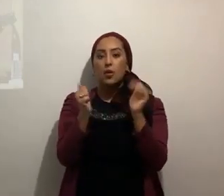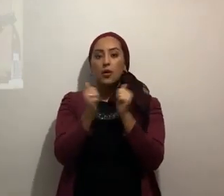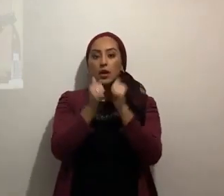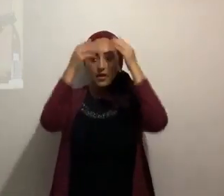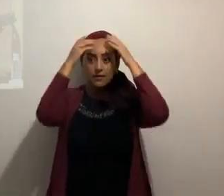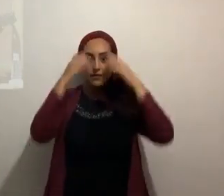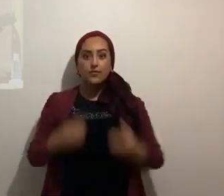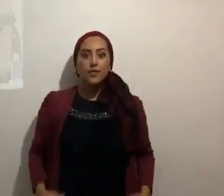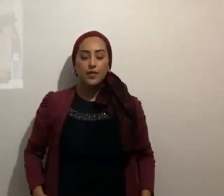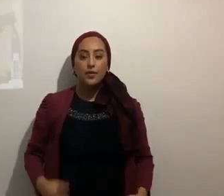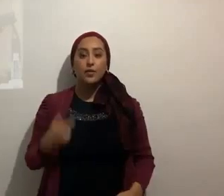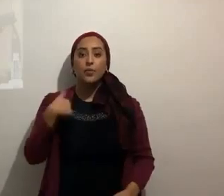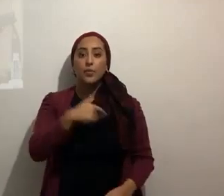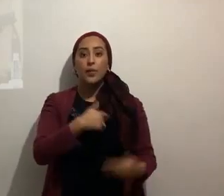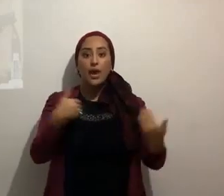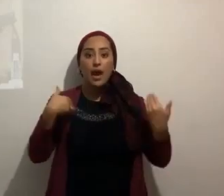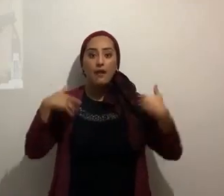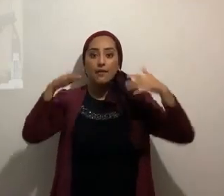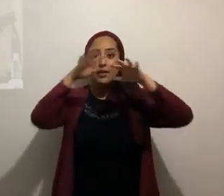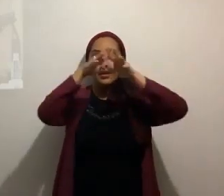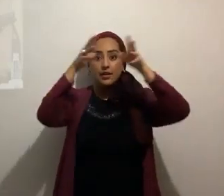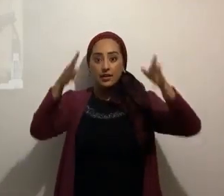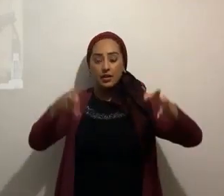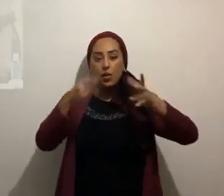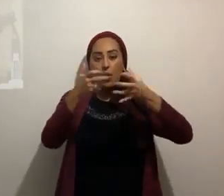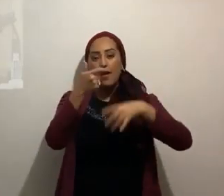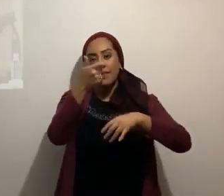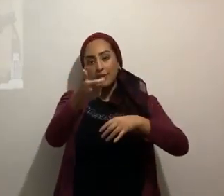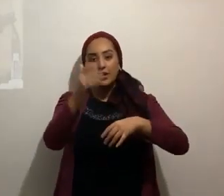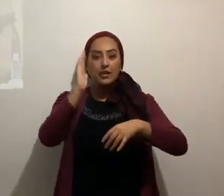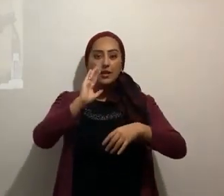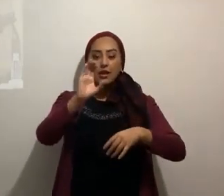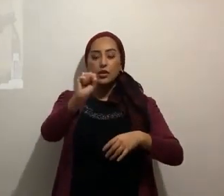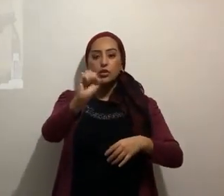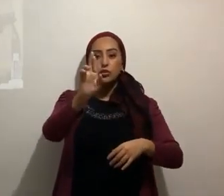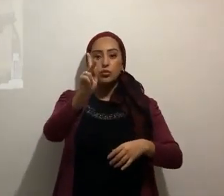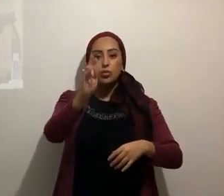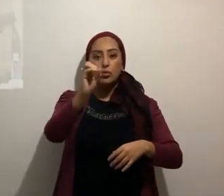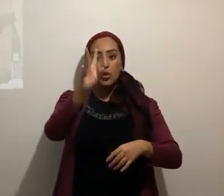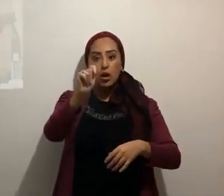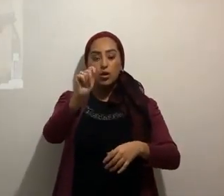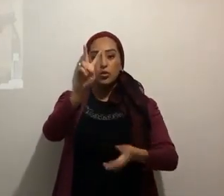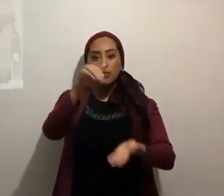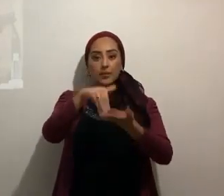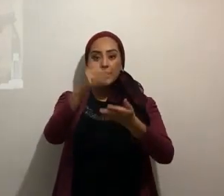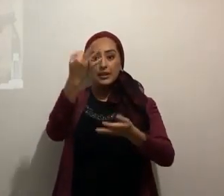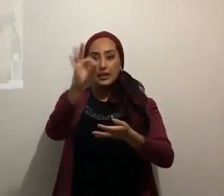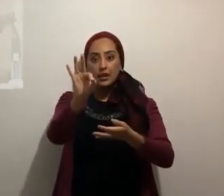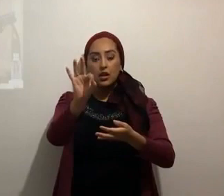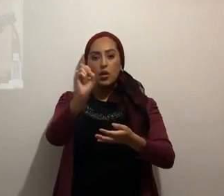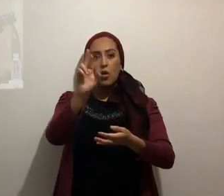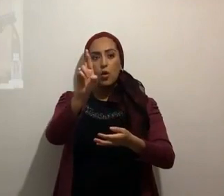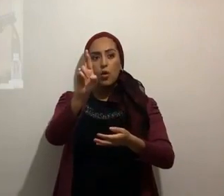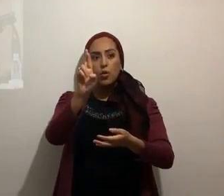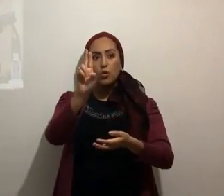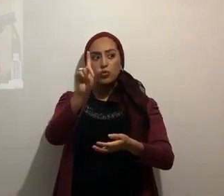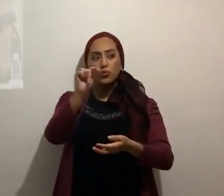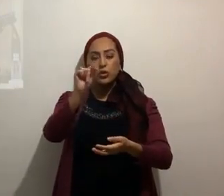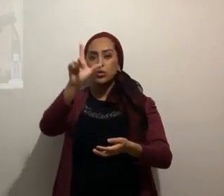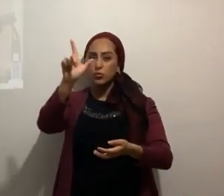cuerpo entero, porque tenemos la cabaña. Si ustedes gustan ver Sukkot 2019, o